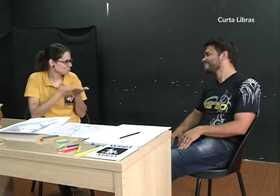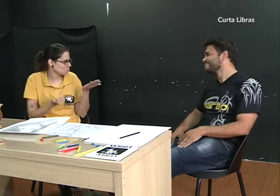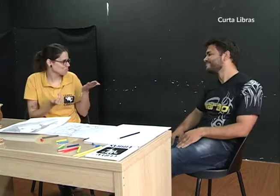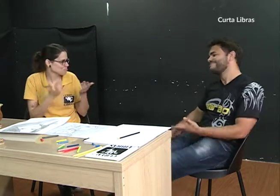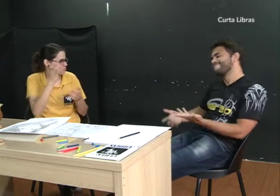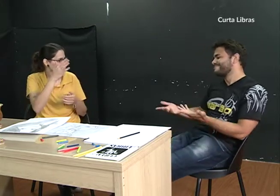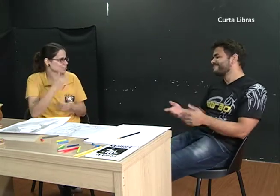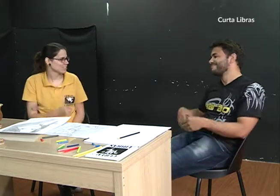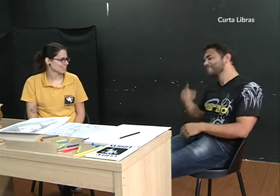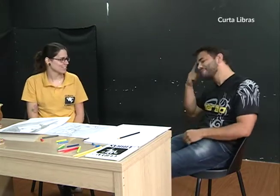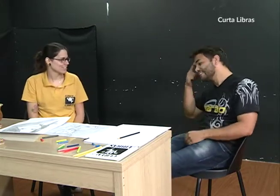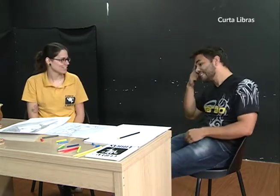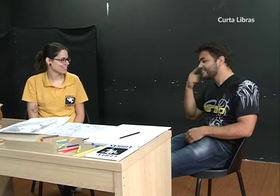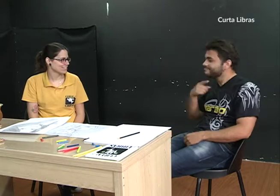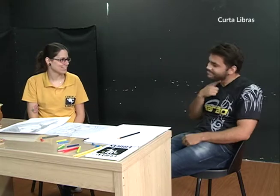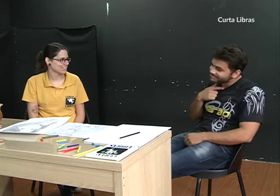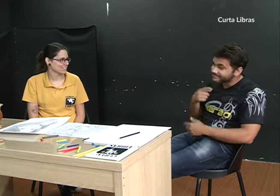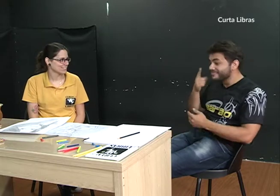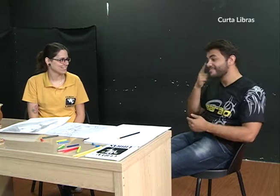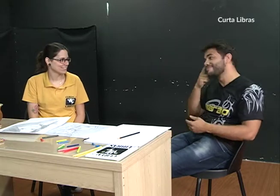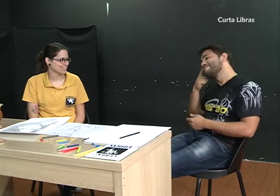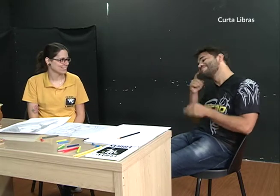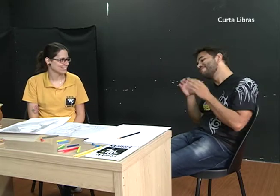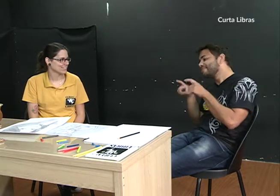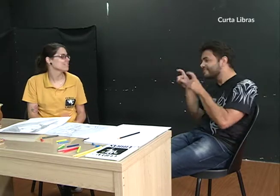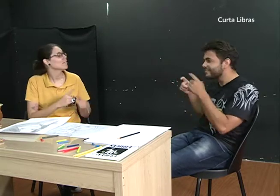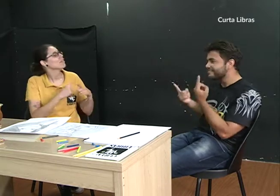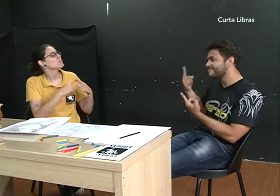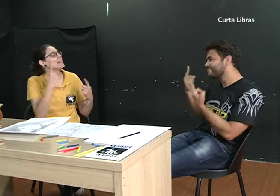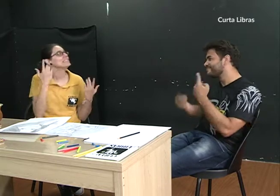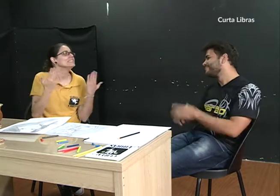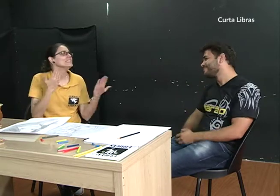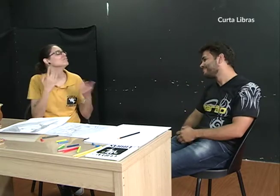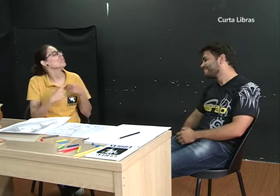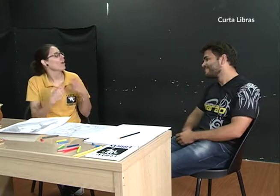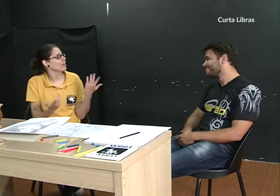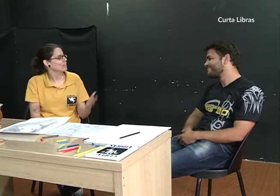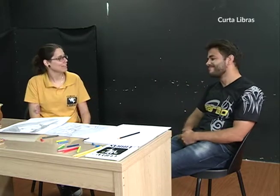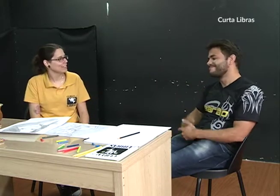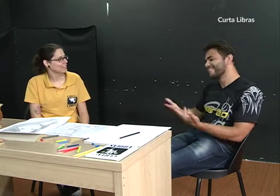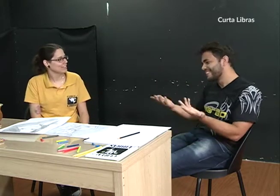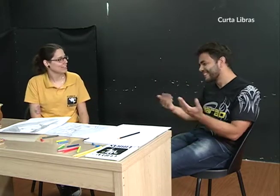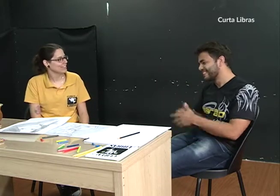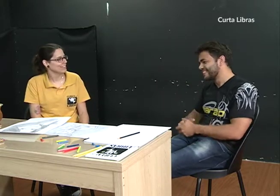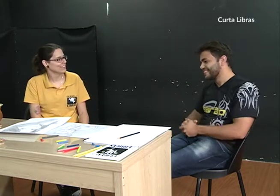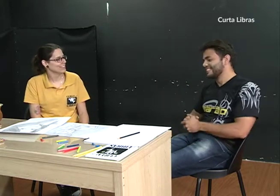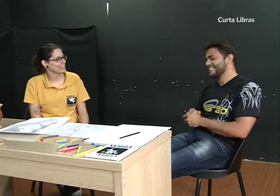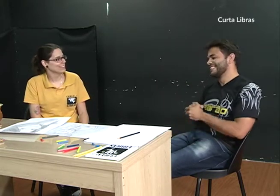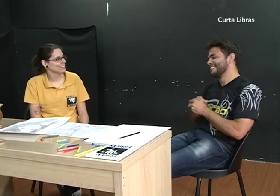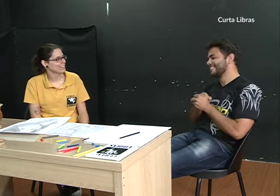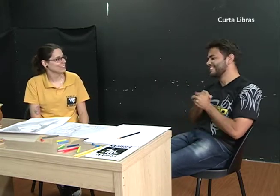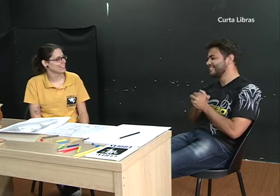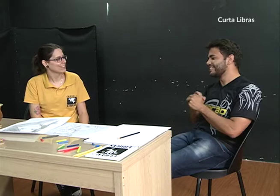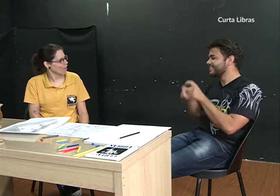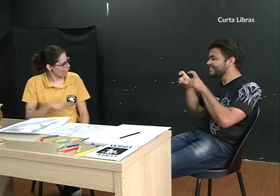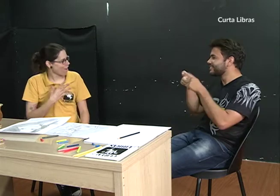Eu tô em dúvida ainda, entre a área de informática e o desenho. Por quê? Pois é, eu sou viciado em informática.